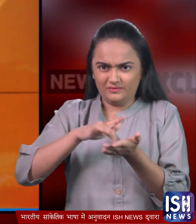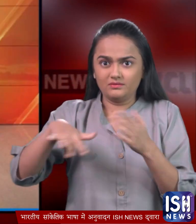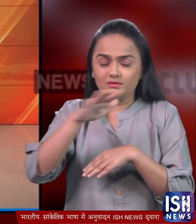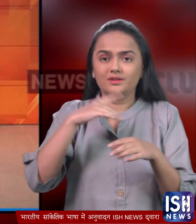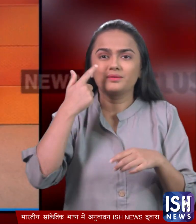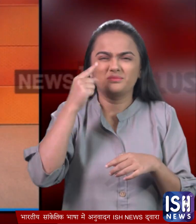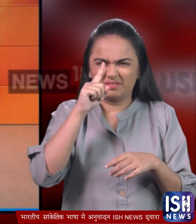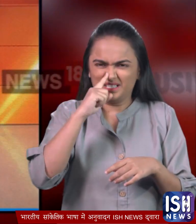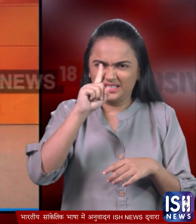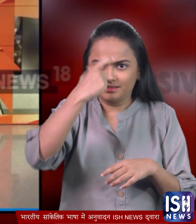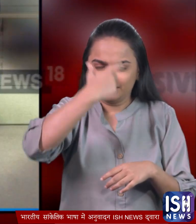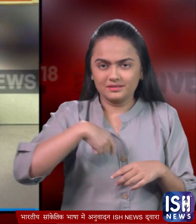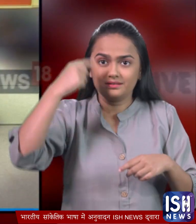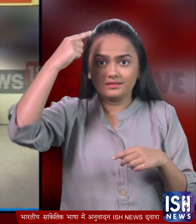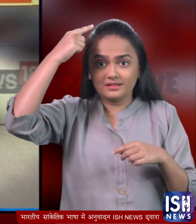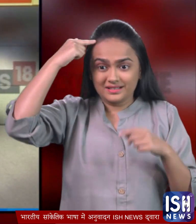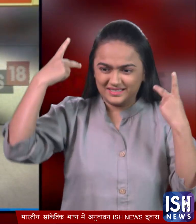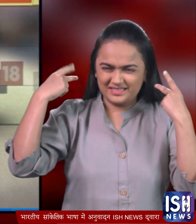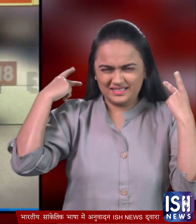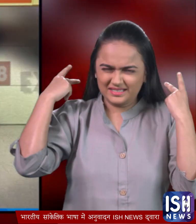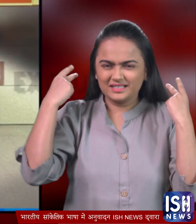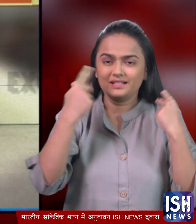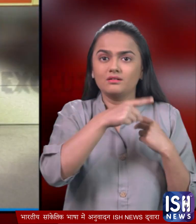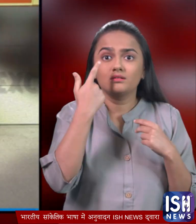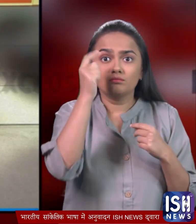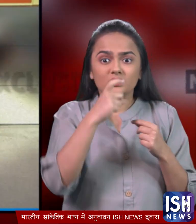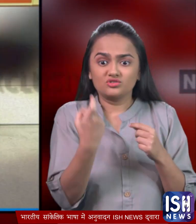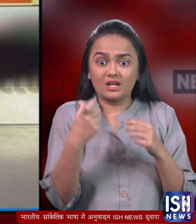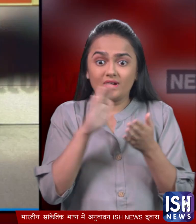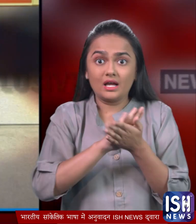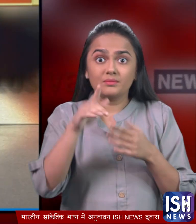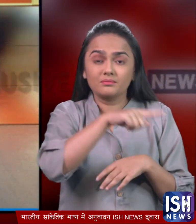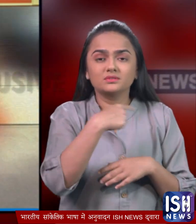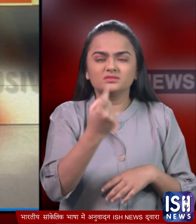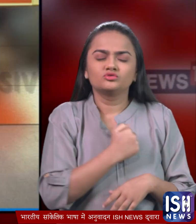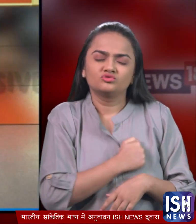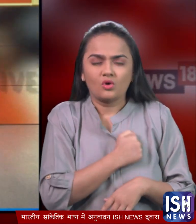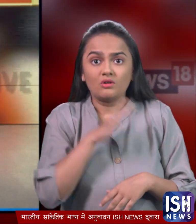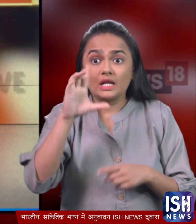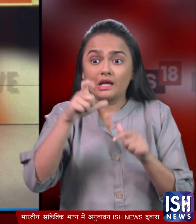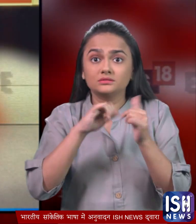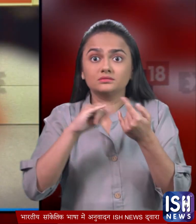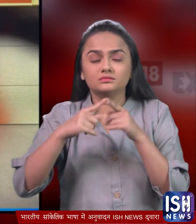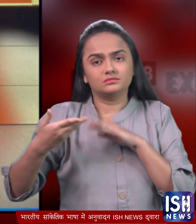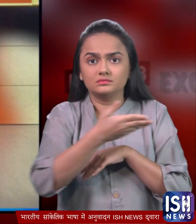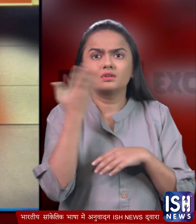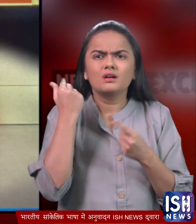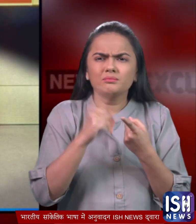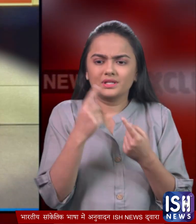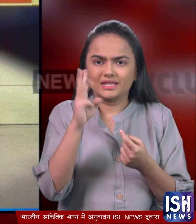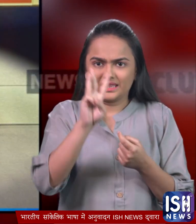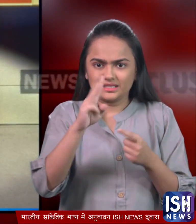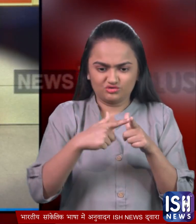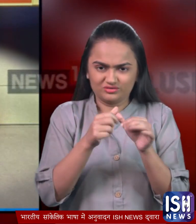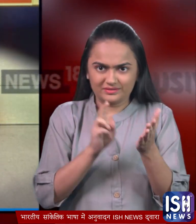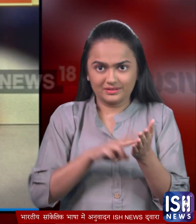के विवादास्पद तरीके पर केस दर्ज होने के बाद मशहूर हेयर स्टाइलिस्ट जावेद हबीब ने माफी मांग ली। बताया गया कि यह विवाद 3 जनवरी को वहां एक